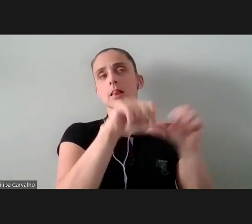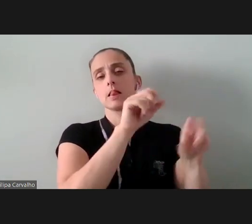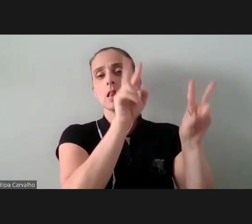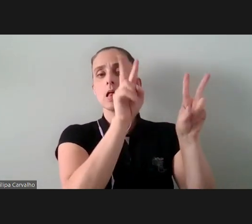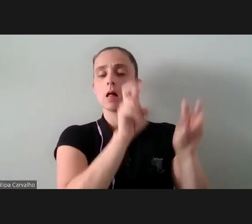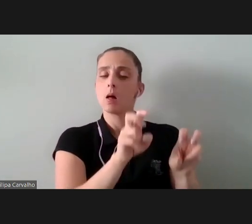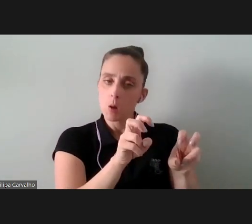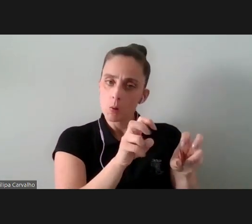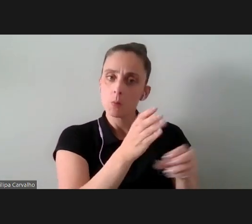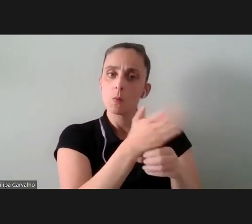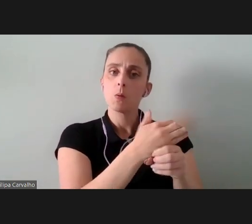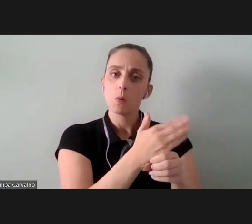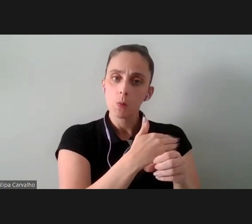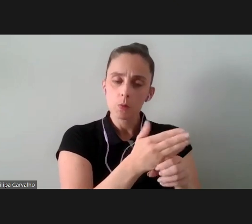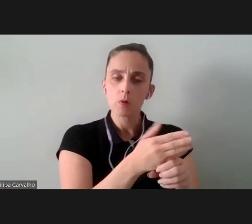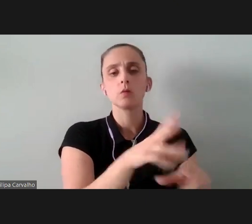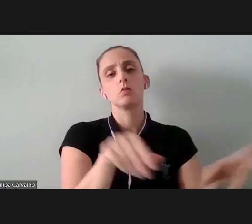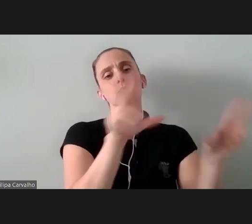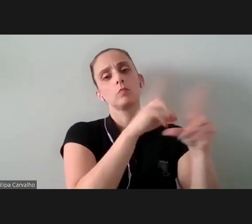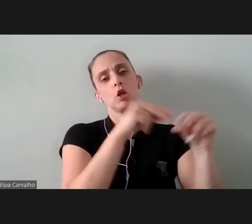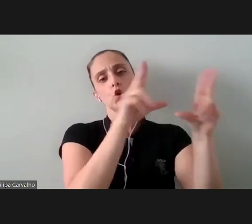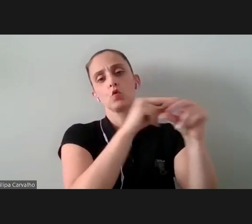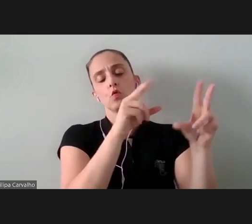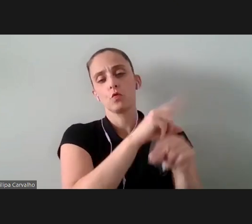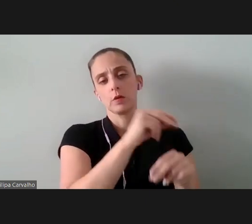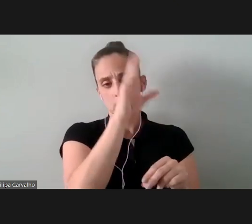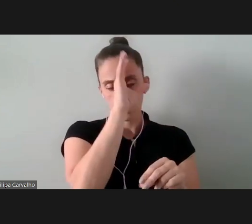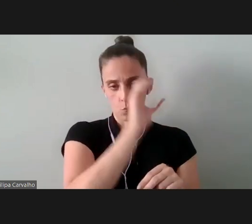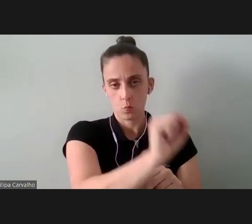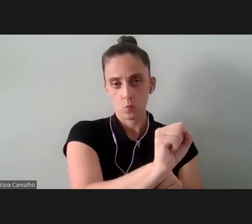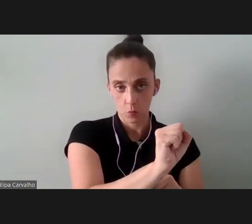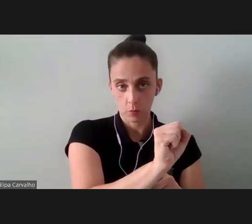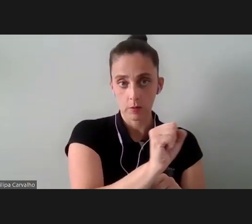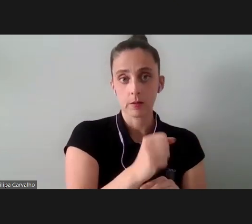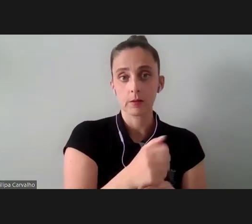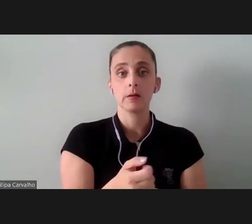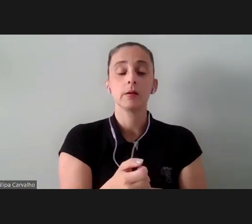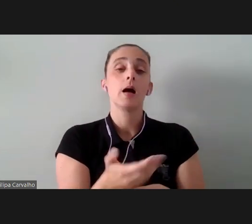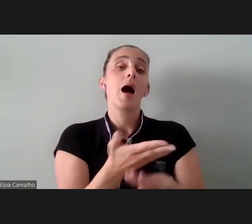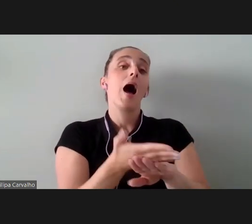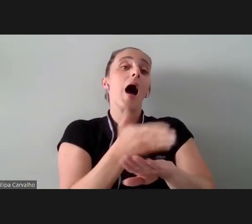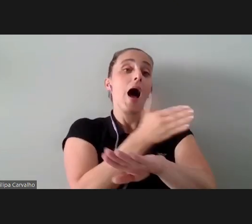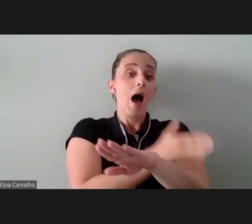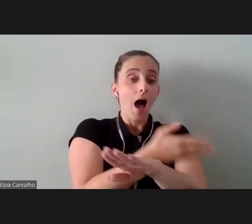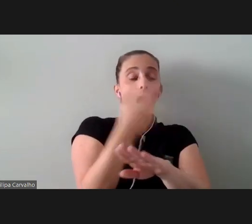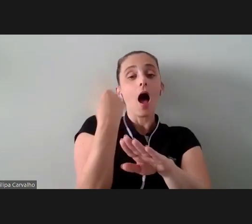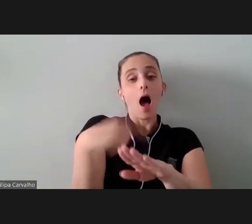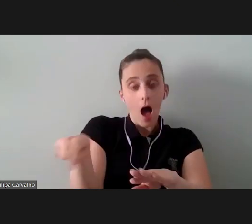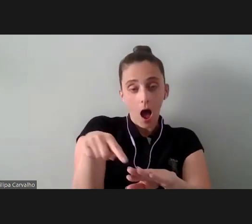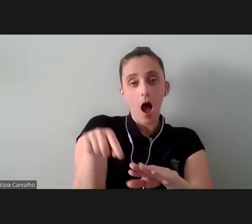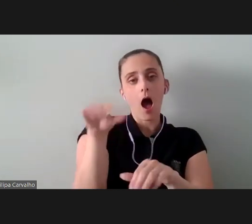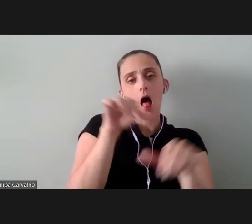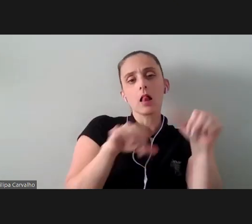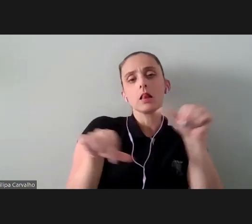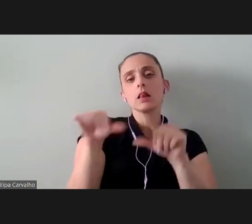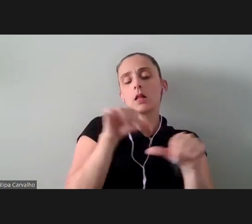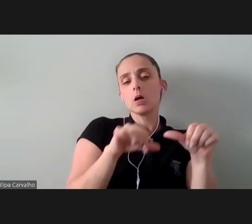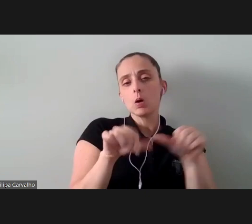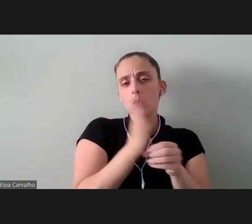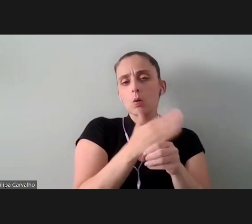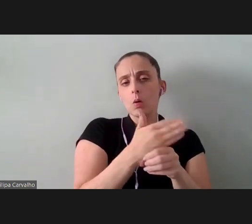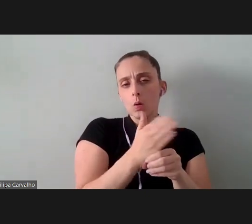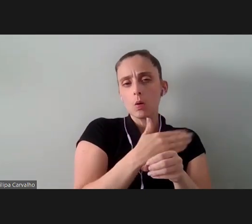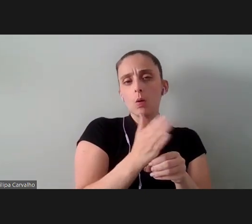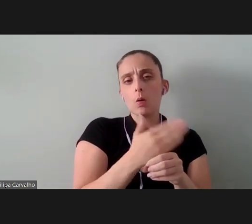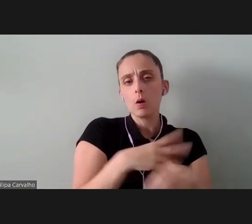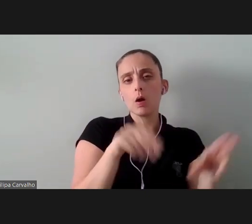administração pública federal. Antes do Genova, havia um laboratório na Câmara dos Deputados, o